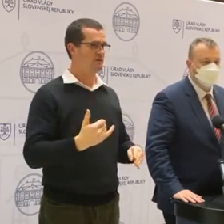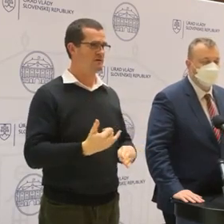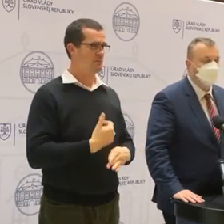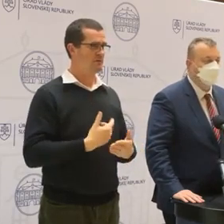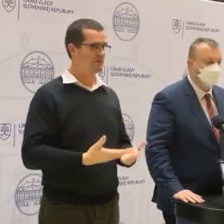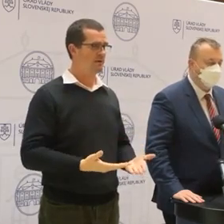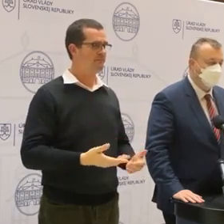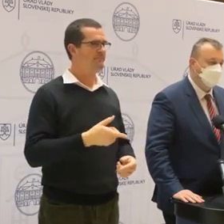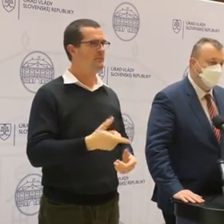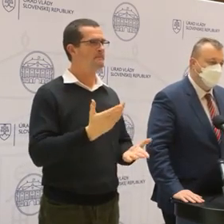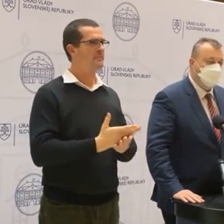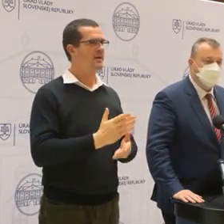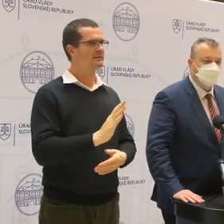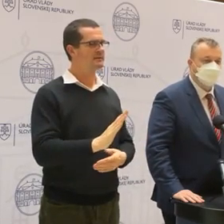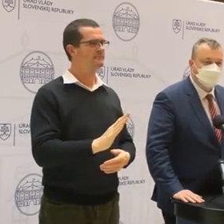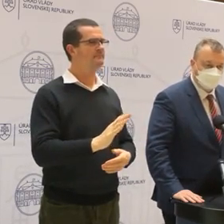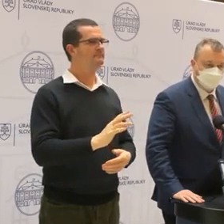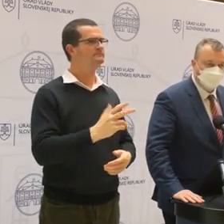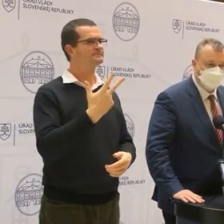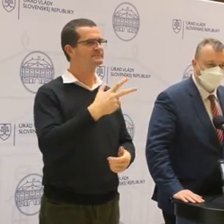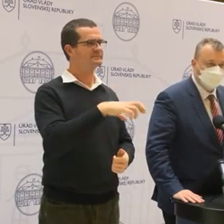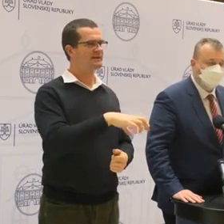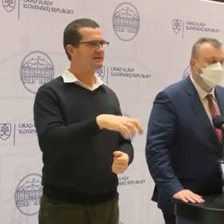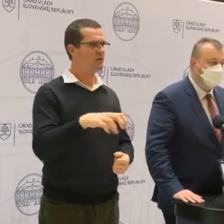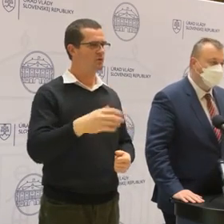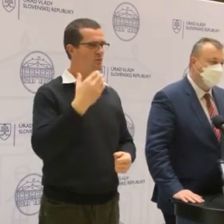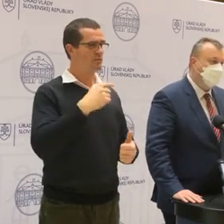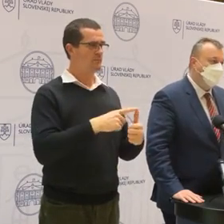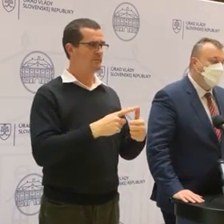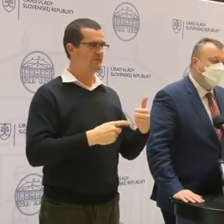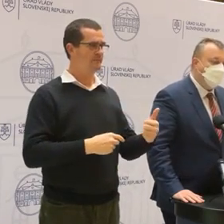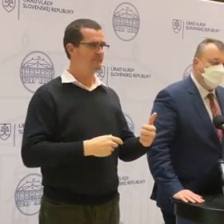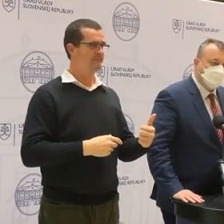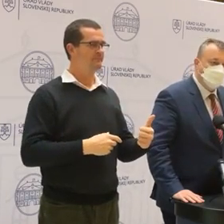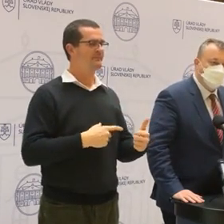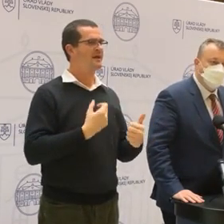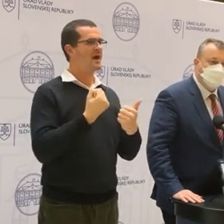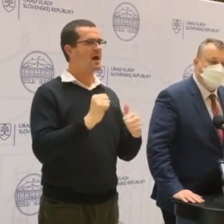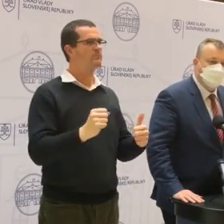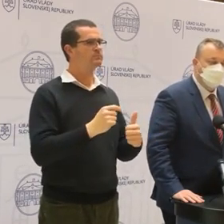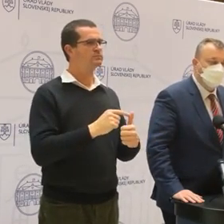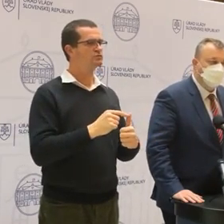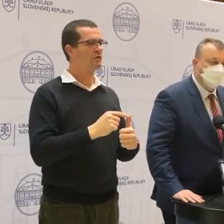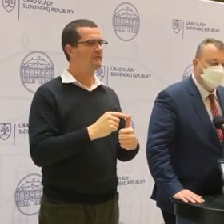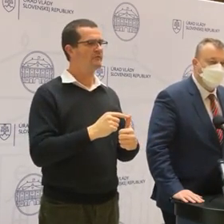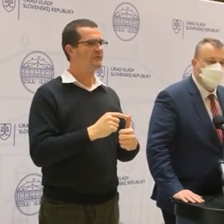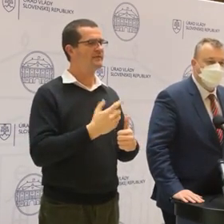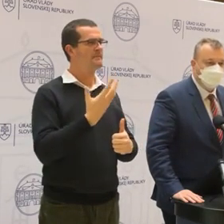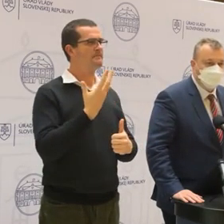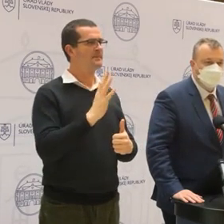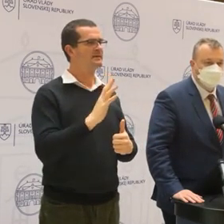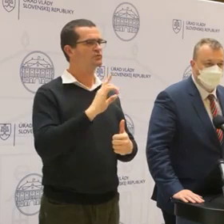chýbajú. Je to určené pre tri kategórie ľudí. Poprvé, pre absolventov